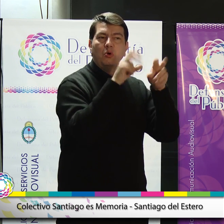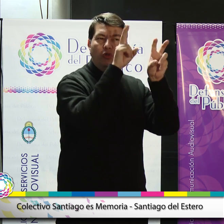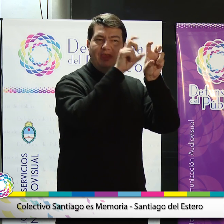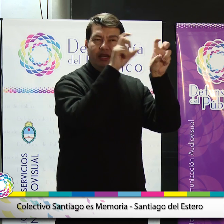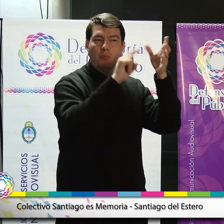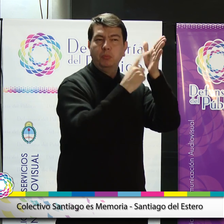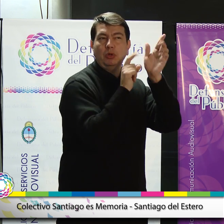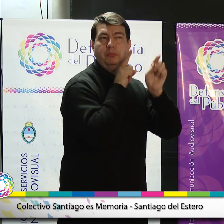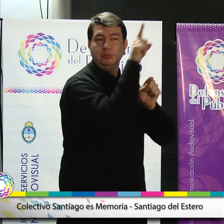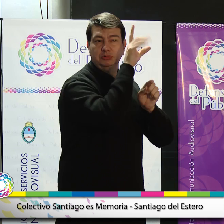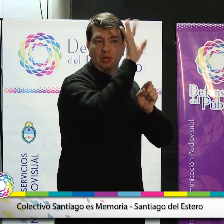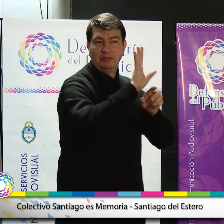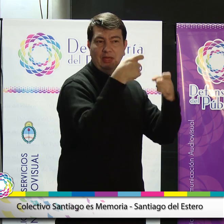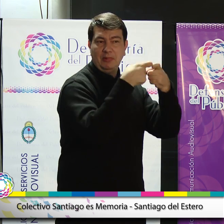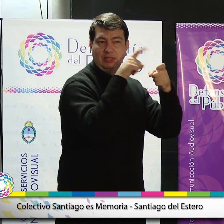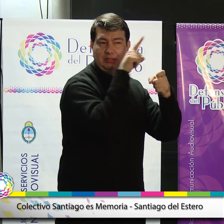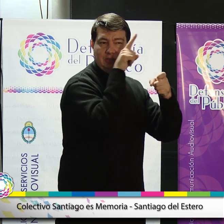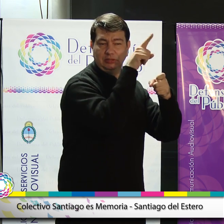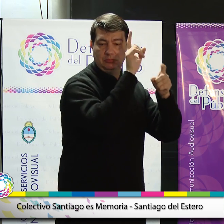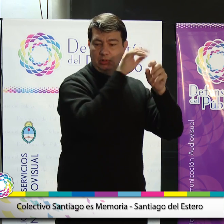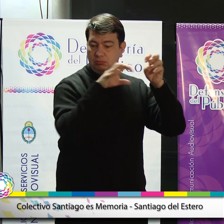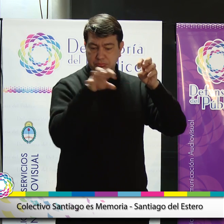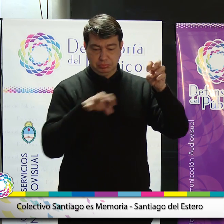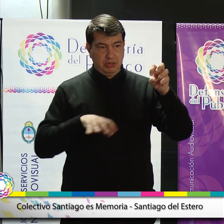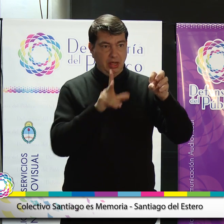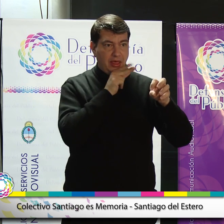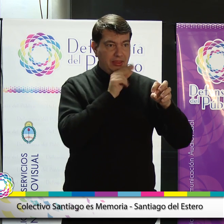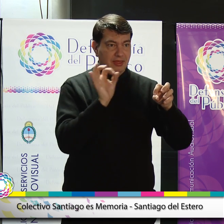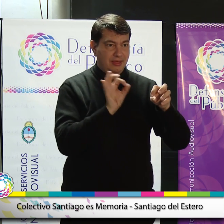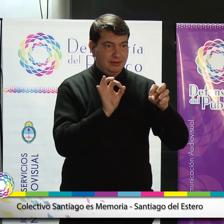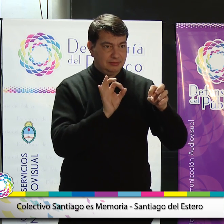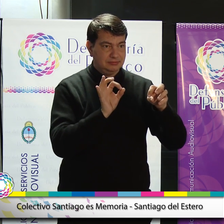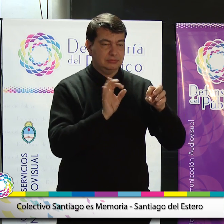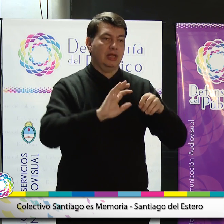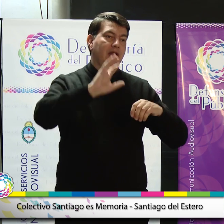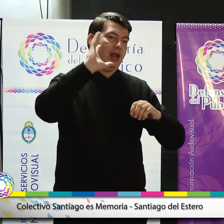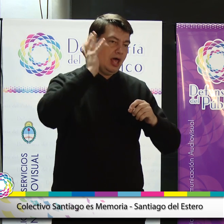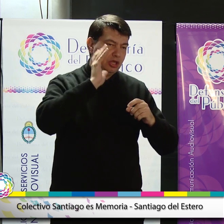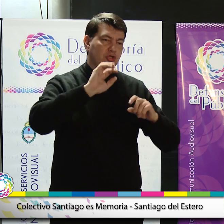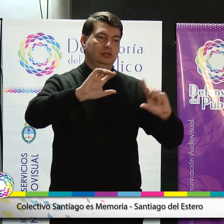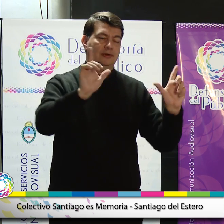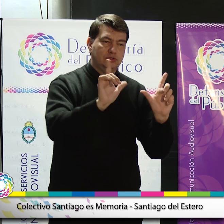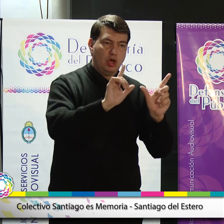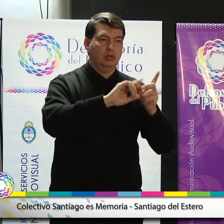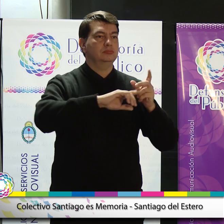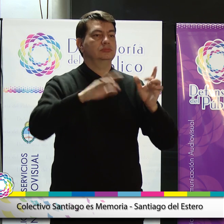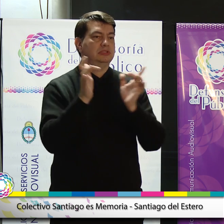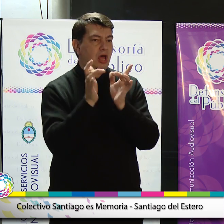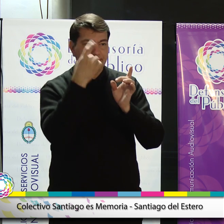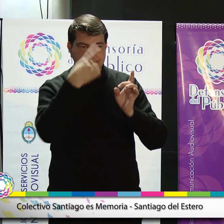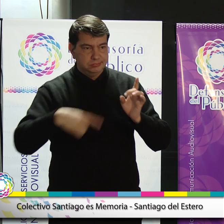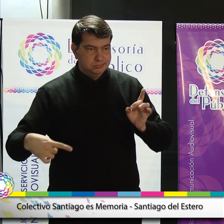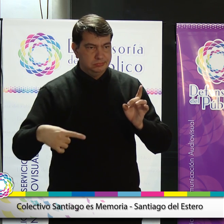distribución de contenidos de contenidos audiovisuales radiales virtuales etcétera inclusive además